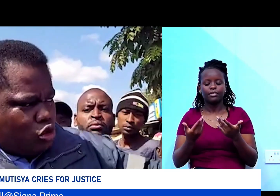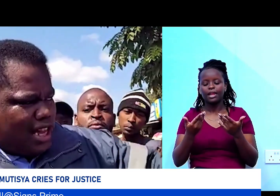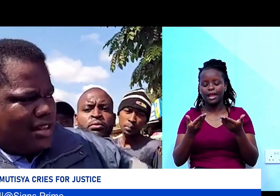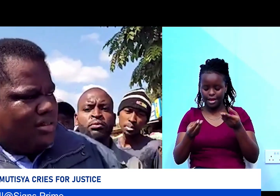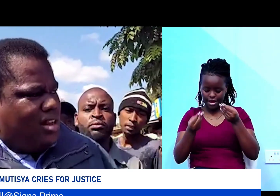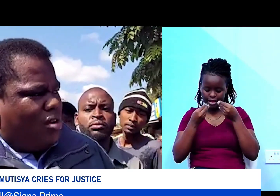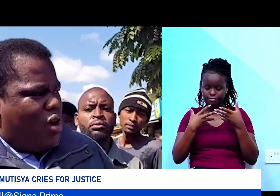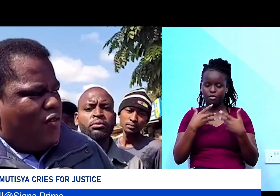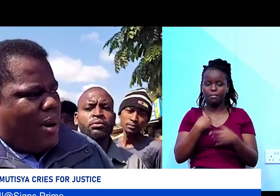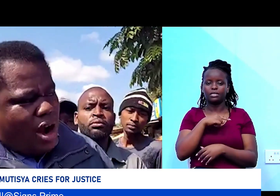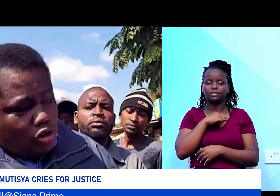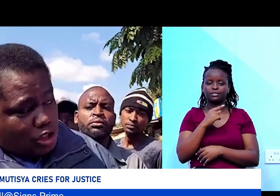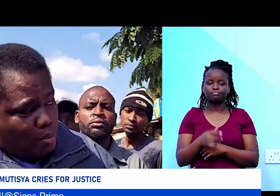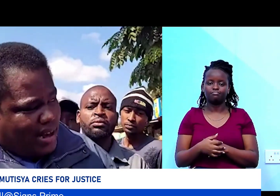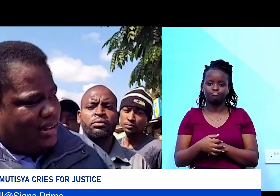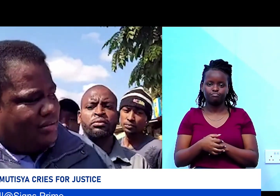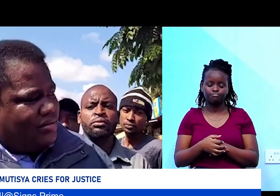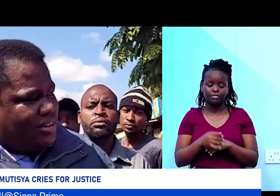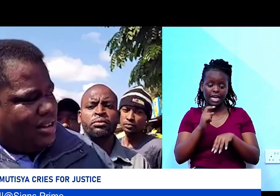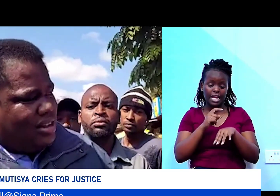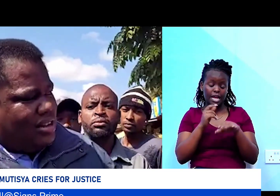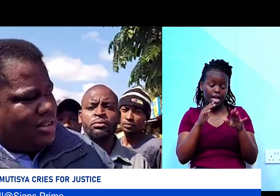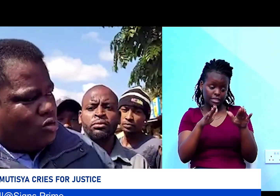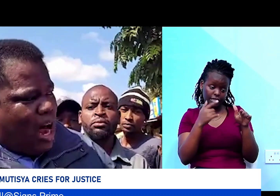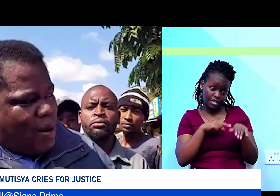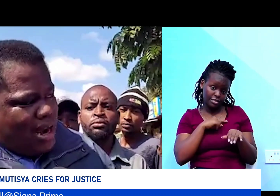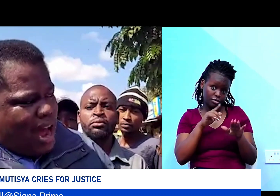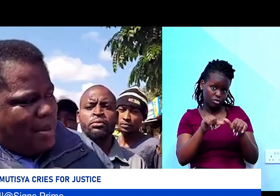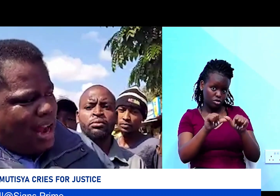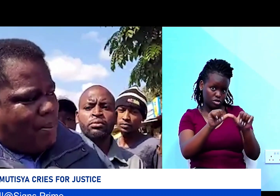watatujuza. Kwa hivyo bado tunasubiri, tunapoendelea pia na